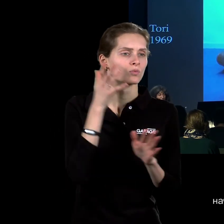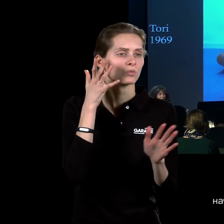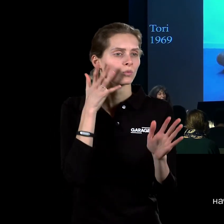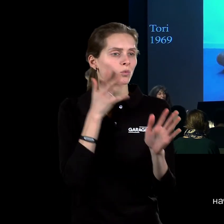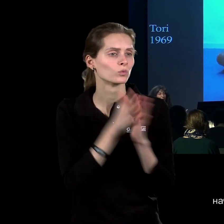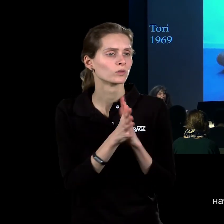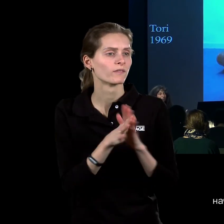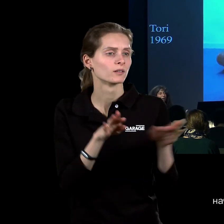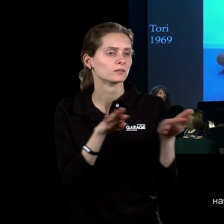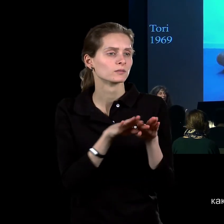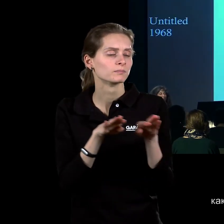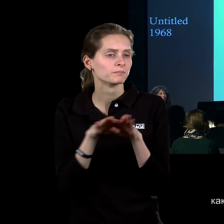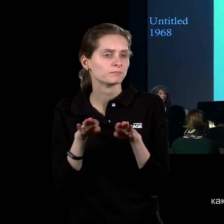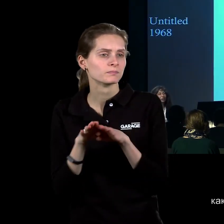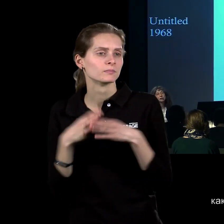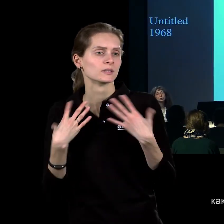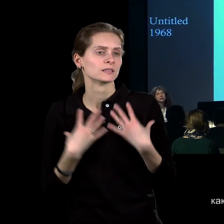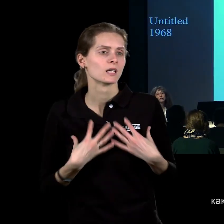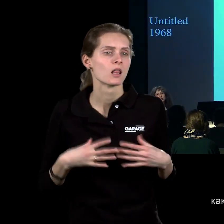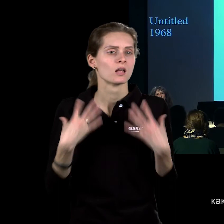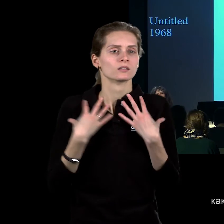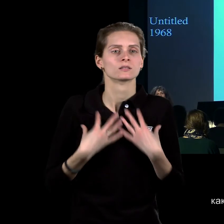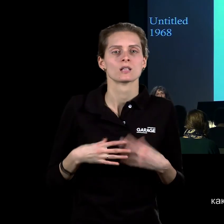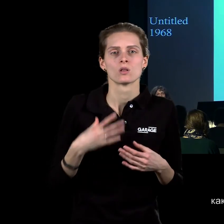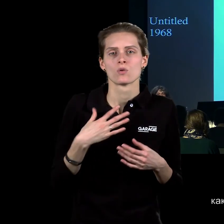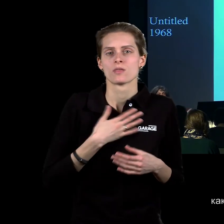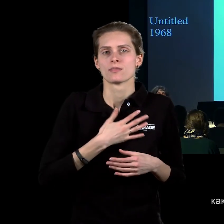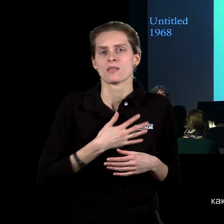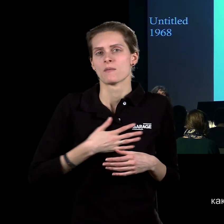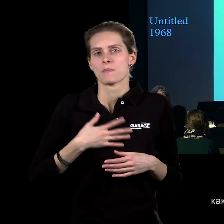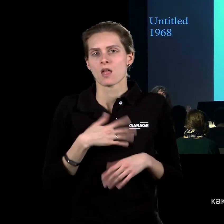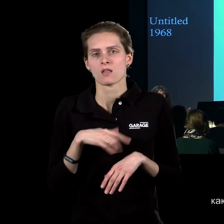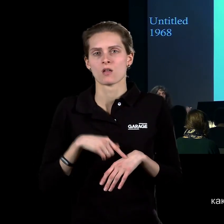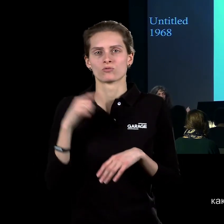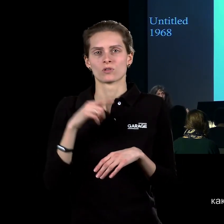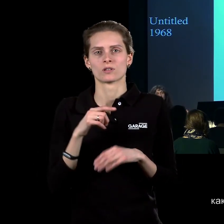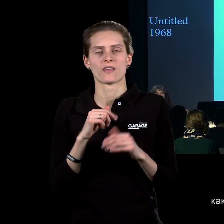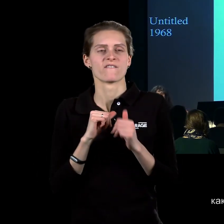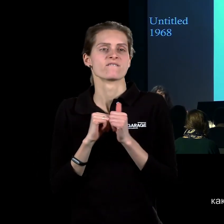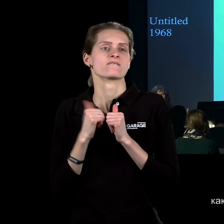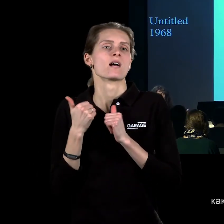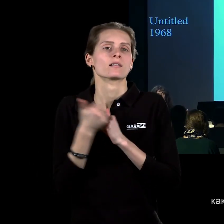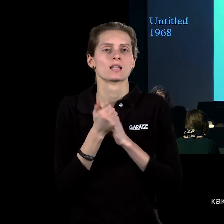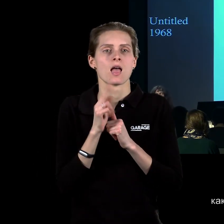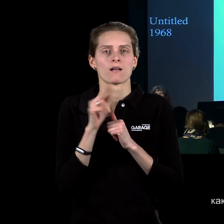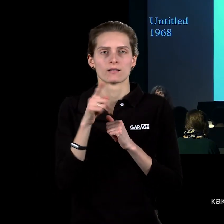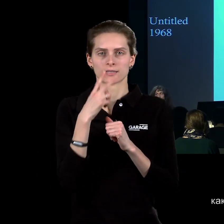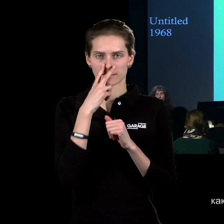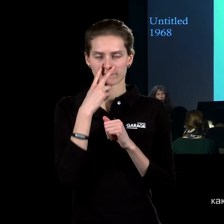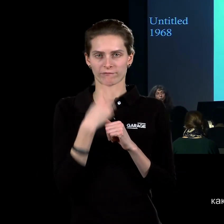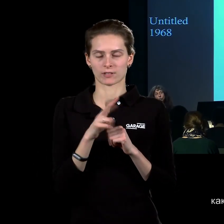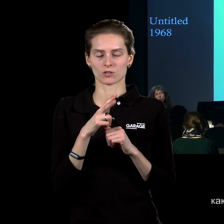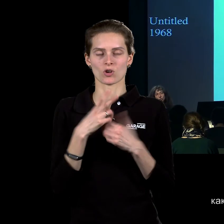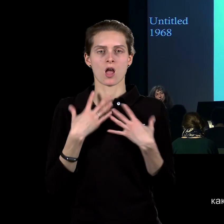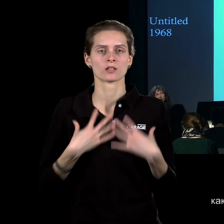вот соотнесенность с телом, телом в своем неприятном ощущении вот этого не тела, а извне, не тело, как ты себя видишь, как ты его видишь, а тело, как